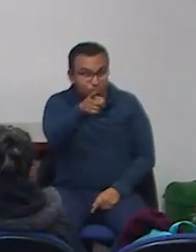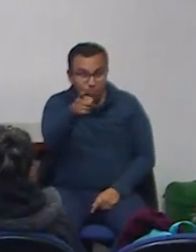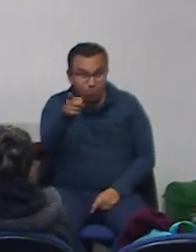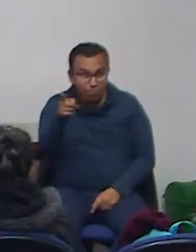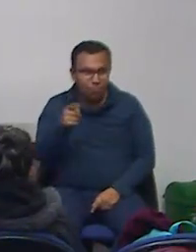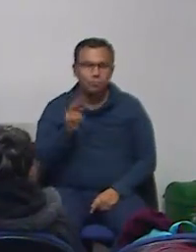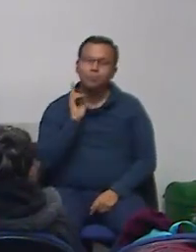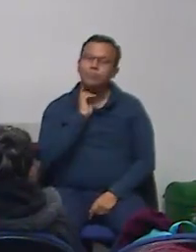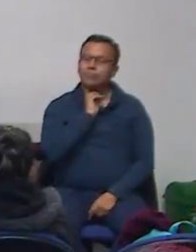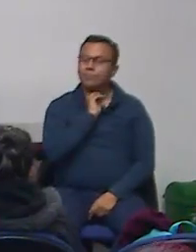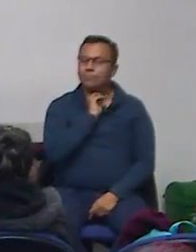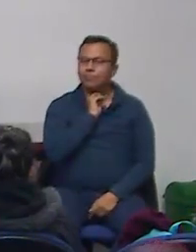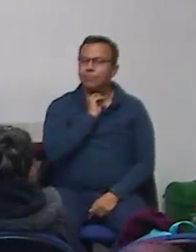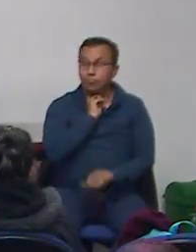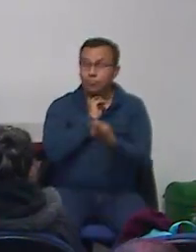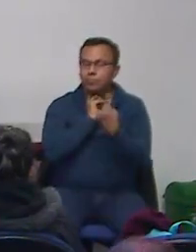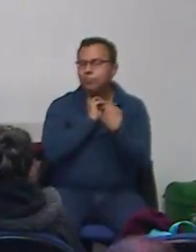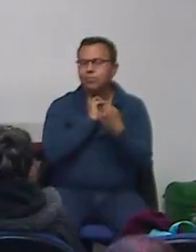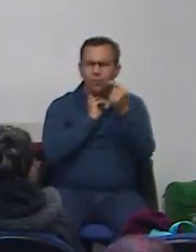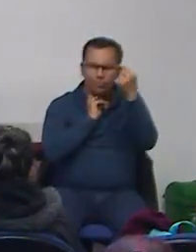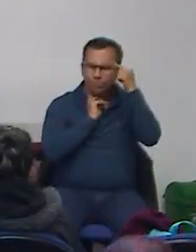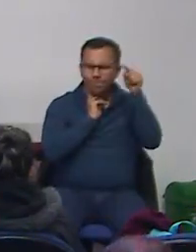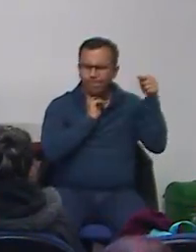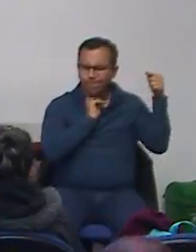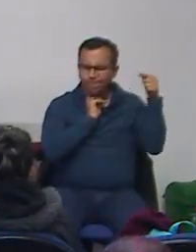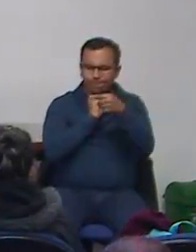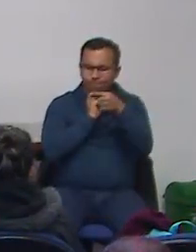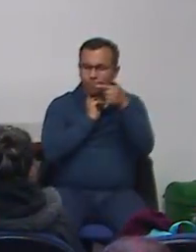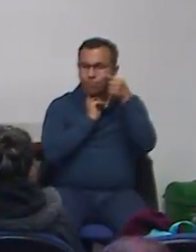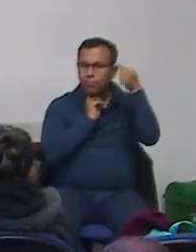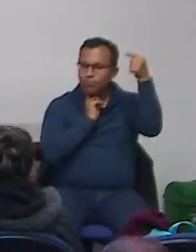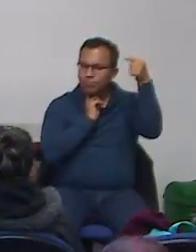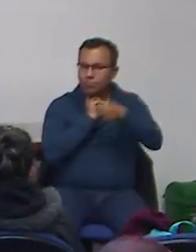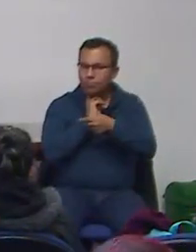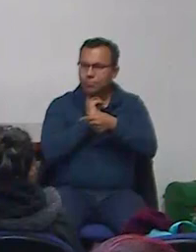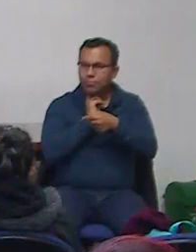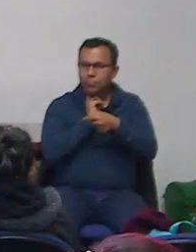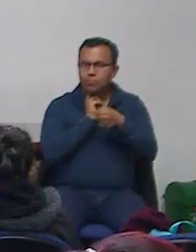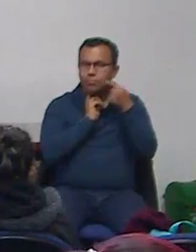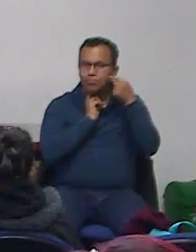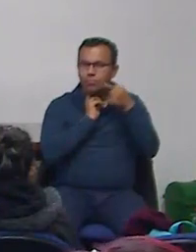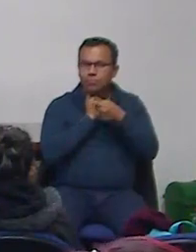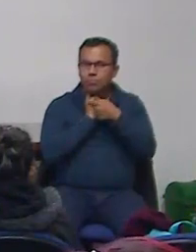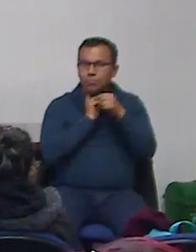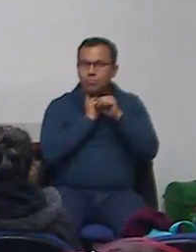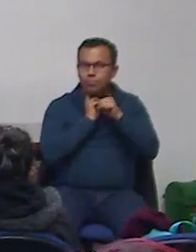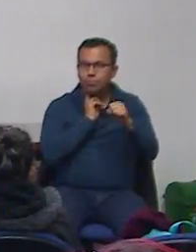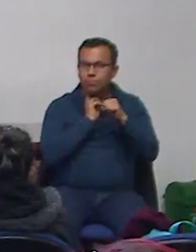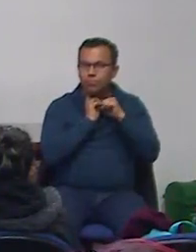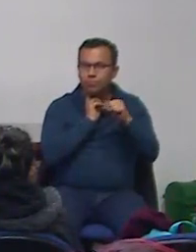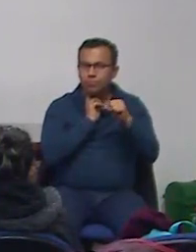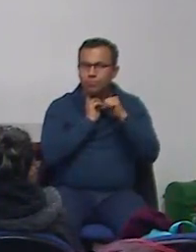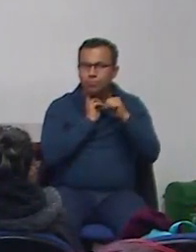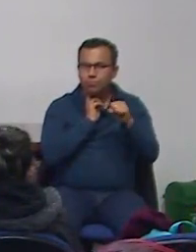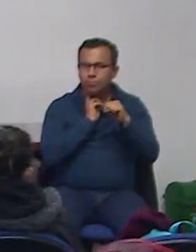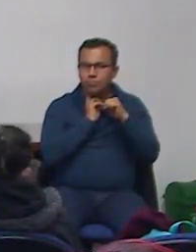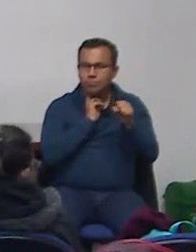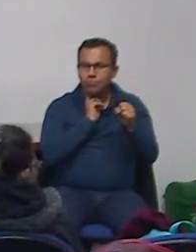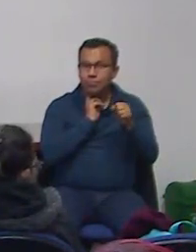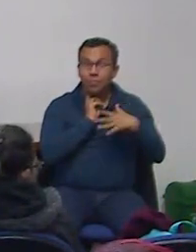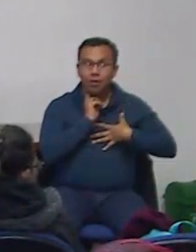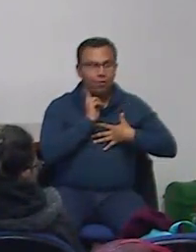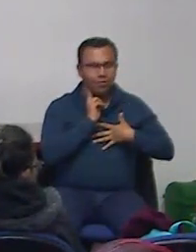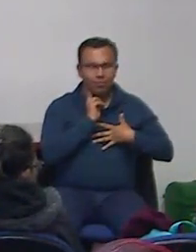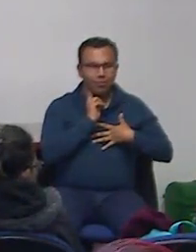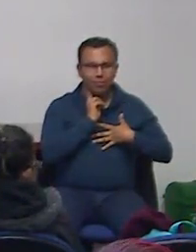en ese pedazo se va a concentrar muy bien en identificar su pulso